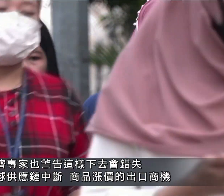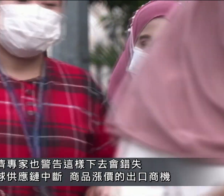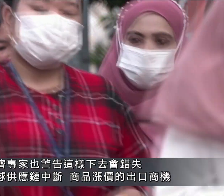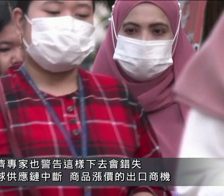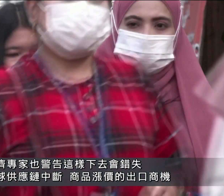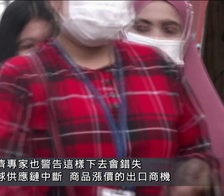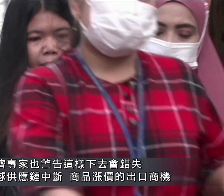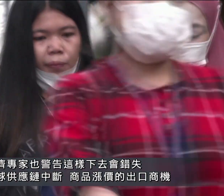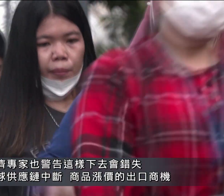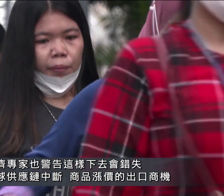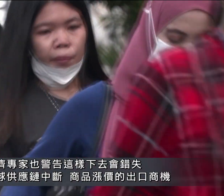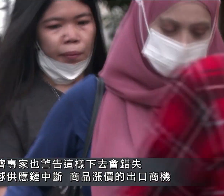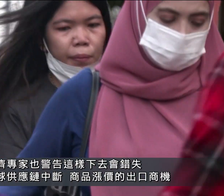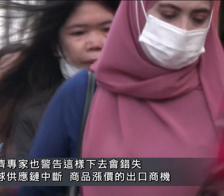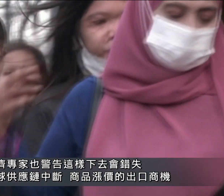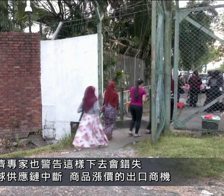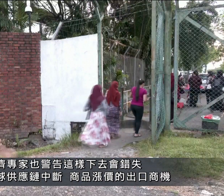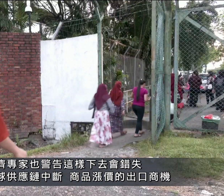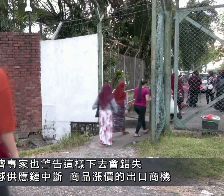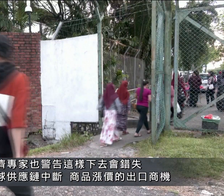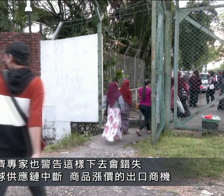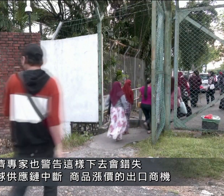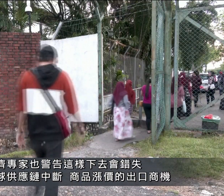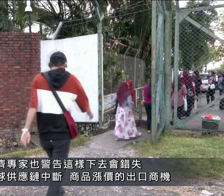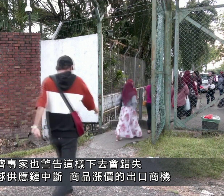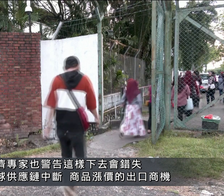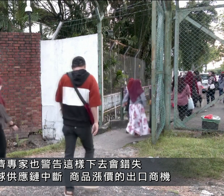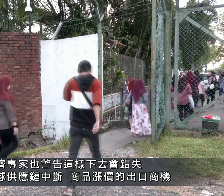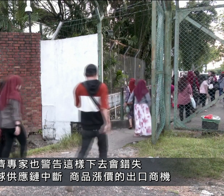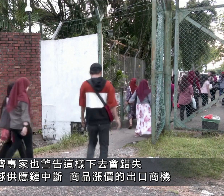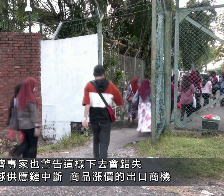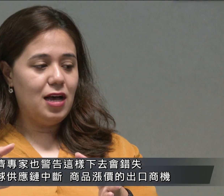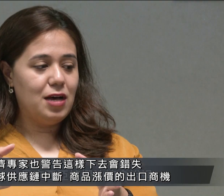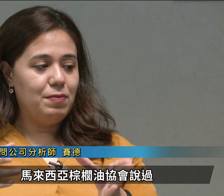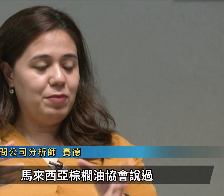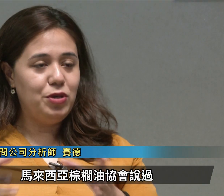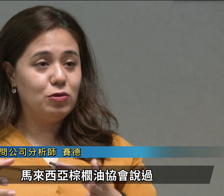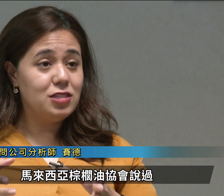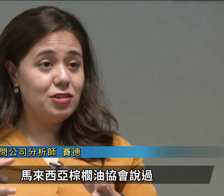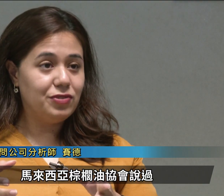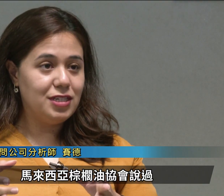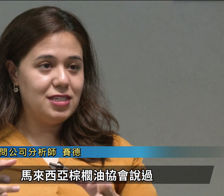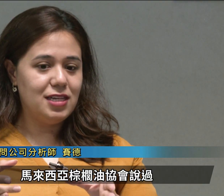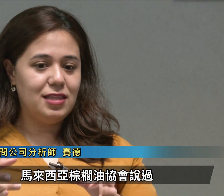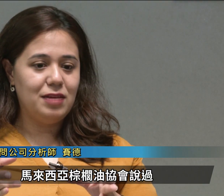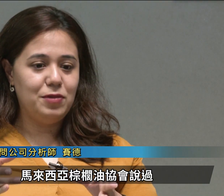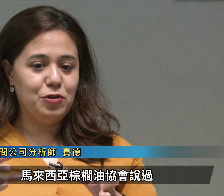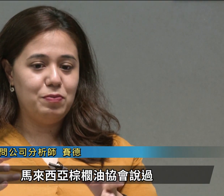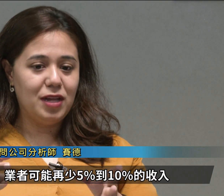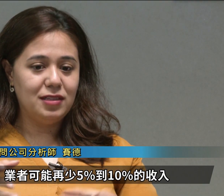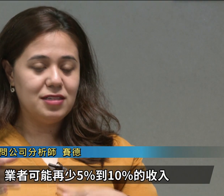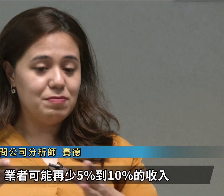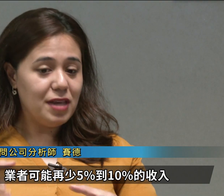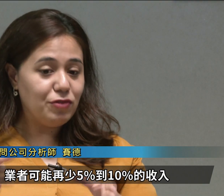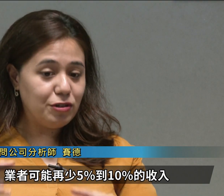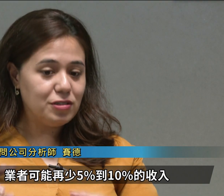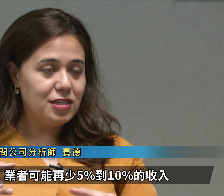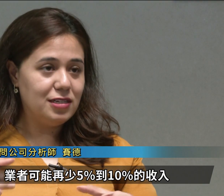失全球供应链中断、商品涨价的出口商机。 MPOC already said that you know planters may reduce their earnings